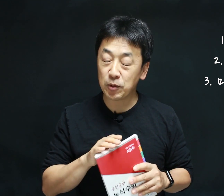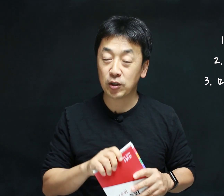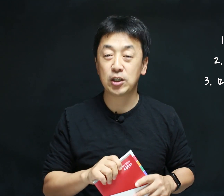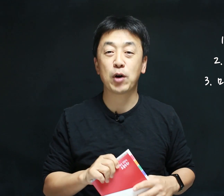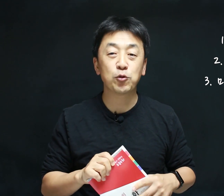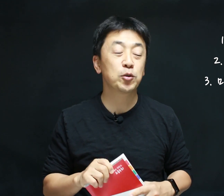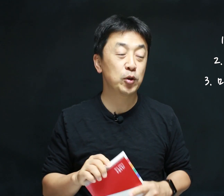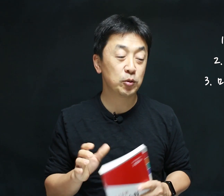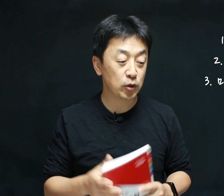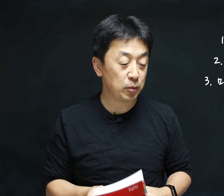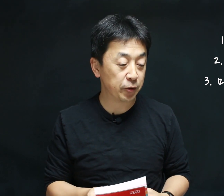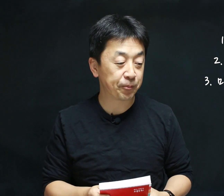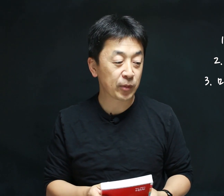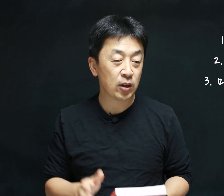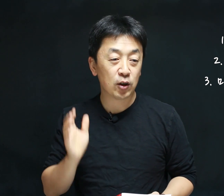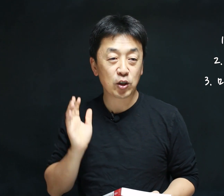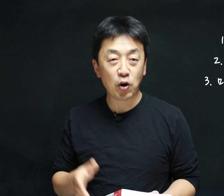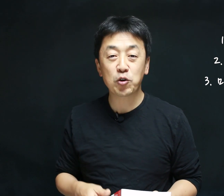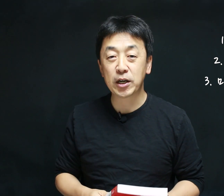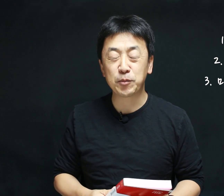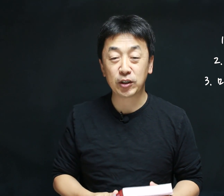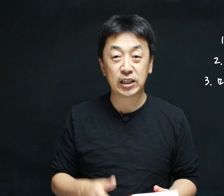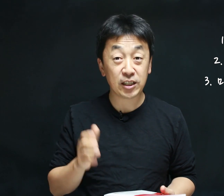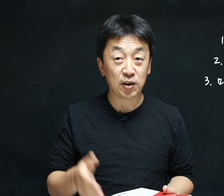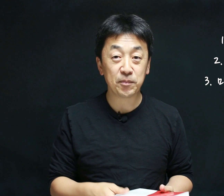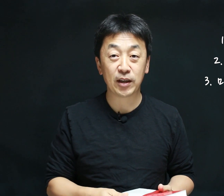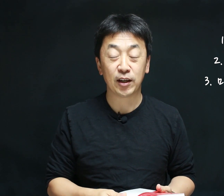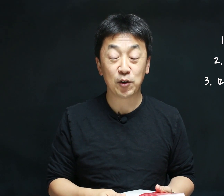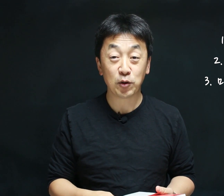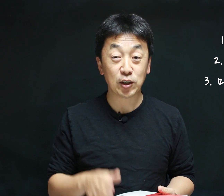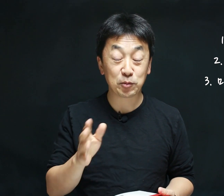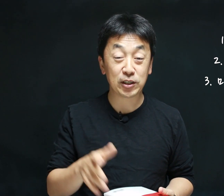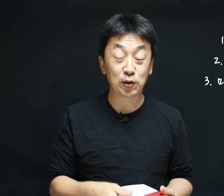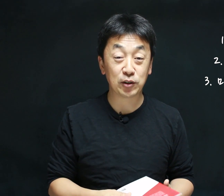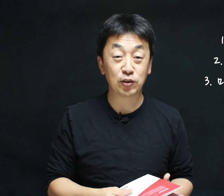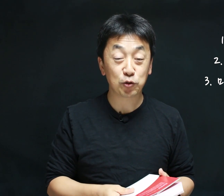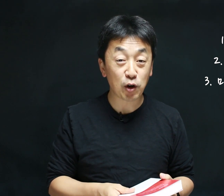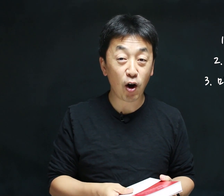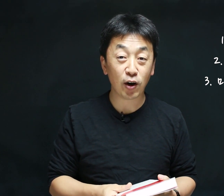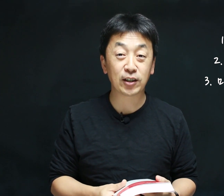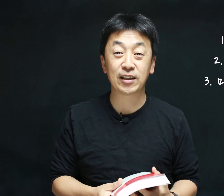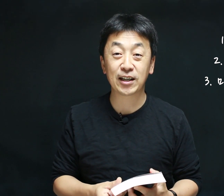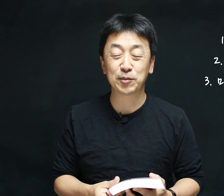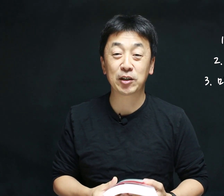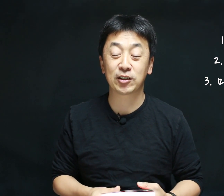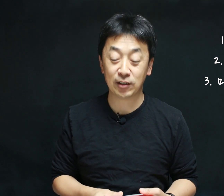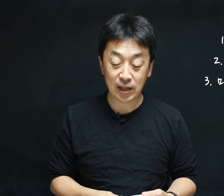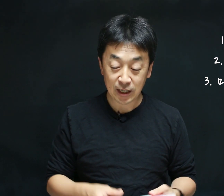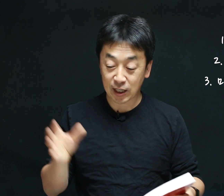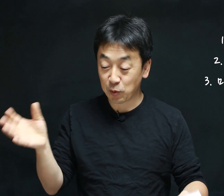왜냐면 이 관용적 표현은 뭐냐면 영어로 말하면 이디엄 혹은 여러분들이 알고 있는 수거 이렇게 생각하시면 될 것 같아요. 그러니까 기본